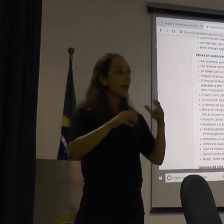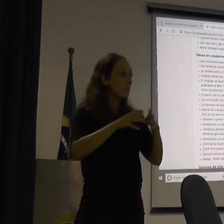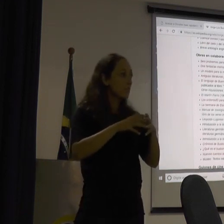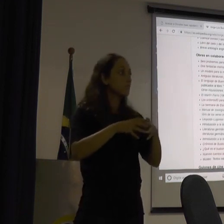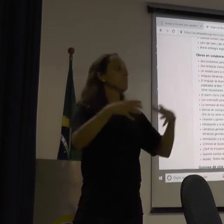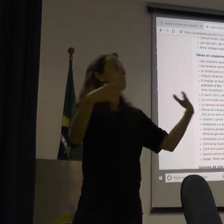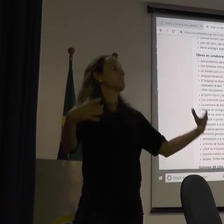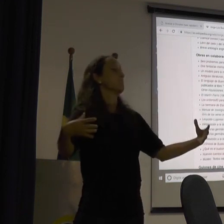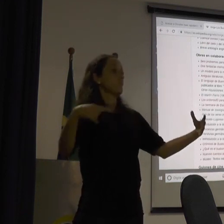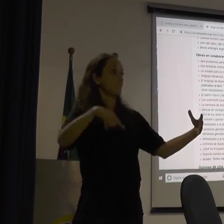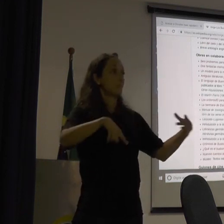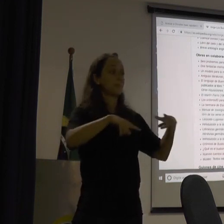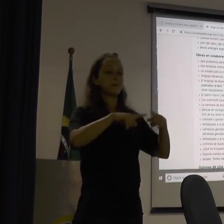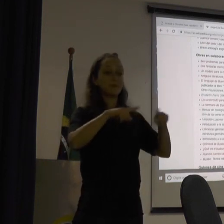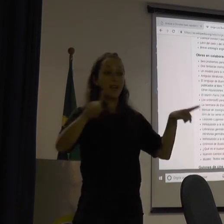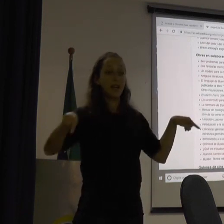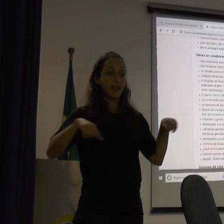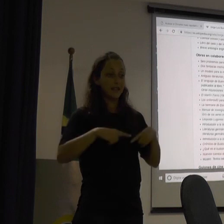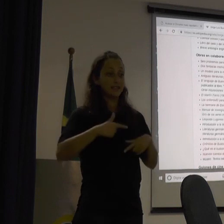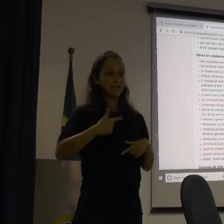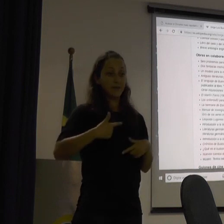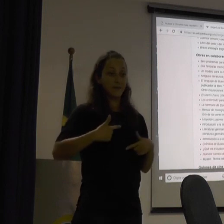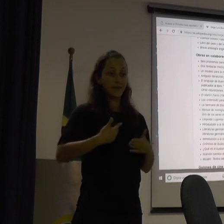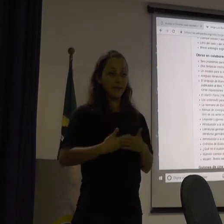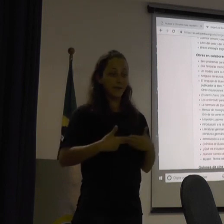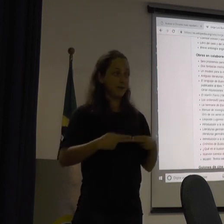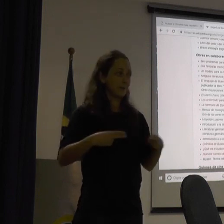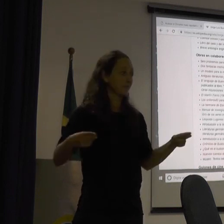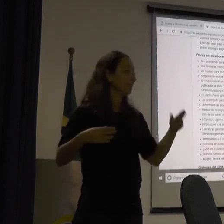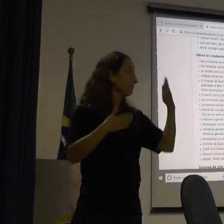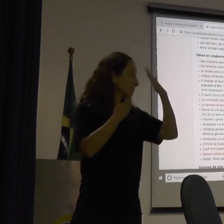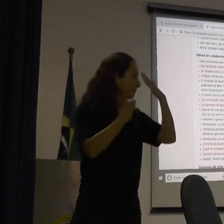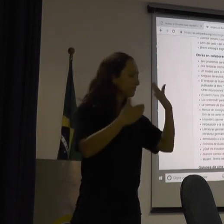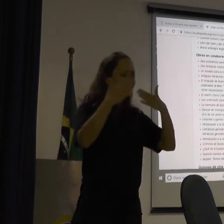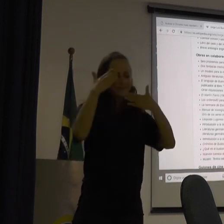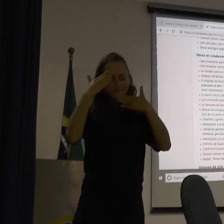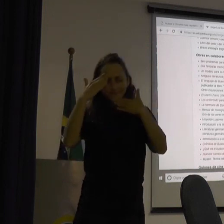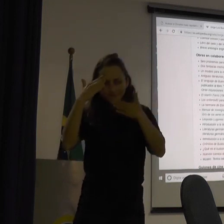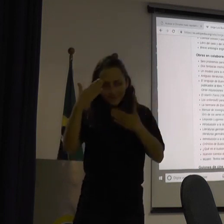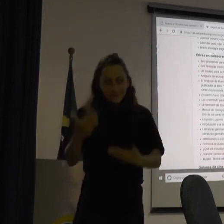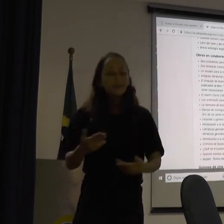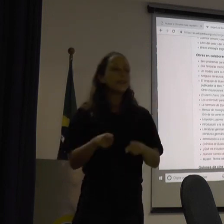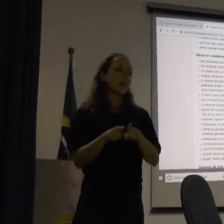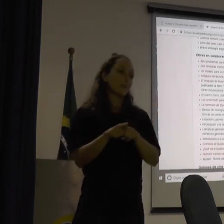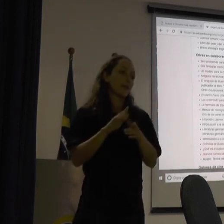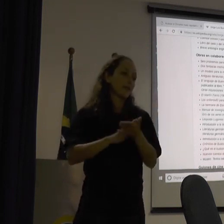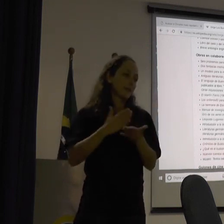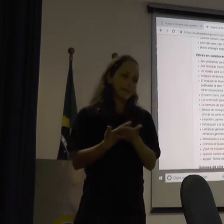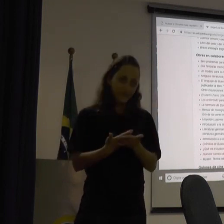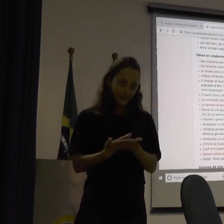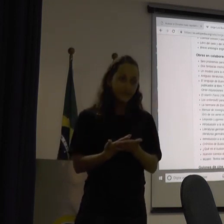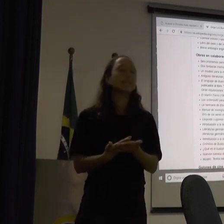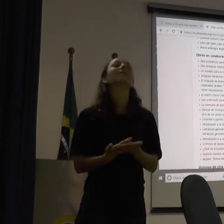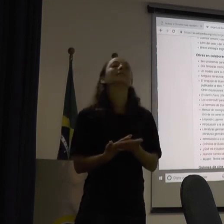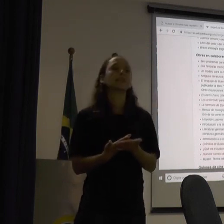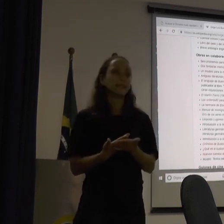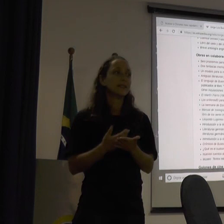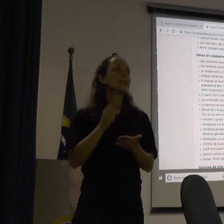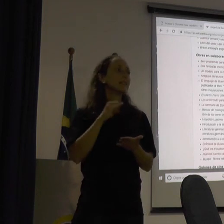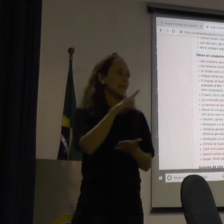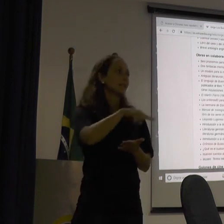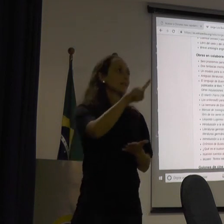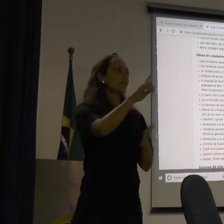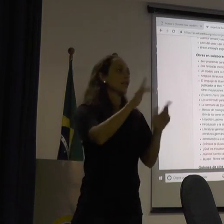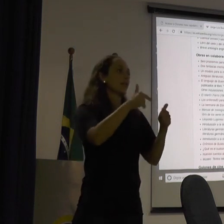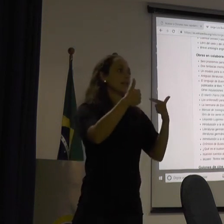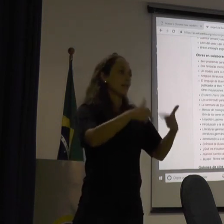aqui na sala de segunda aula inaugural. Agradeço muitíssimo aos intérpretes. Quem já trabalhou com